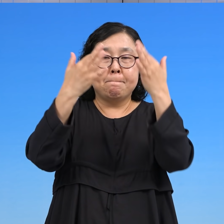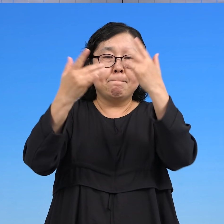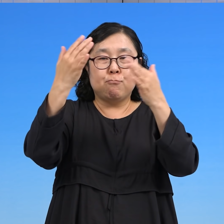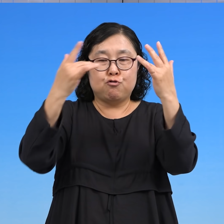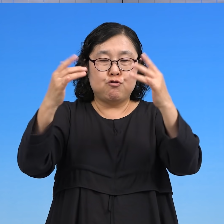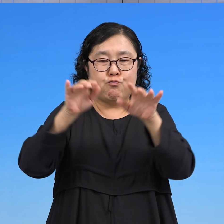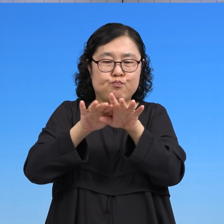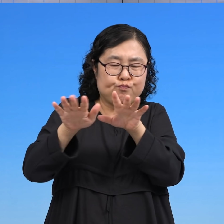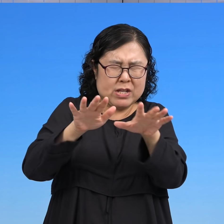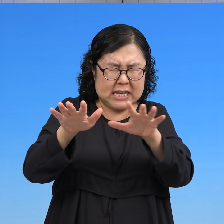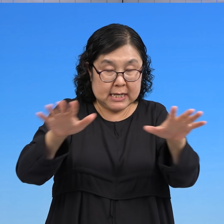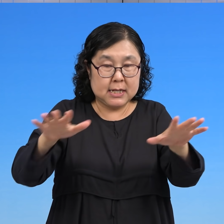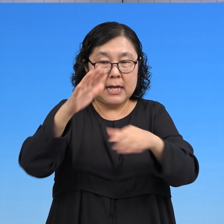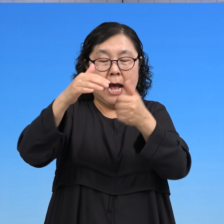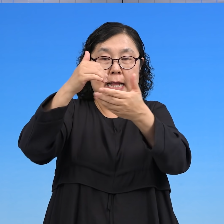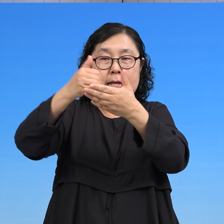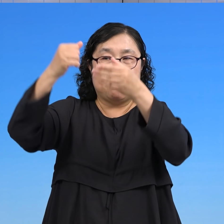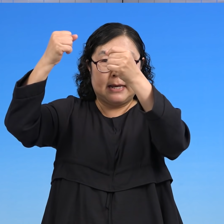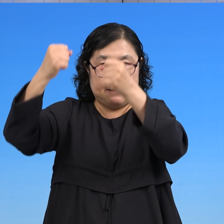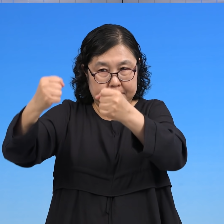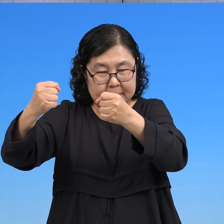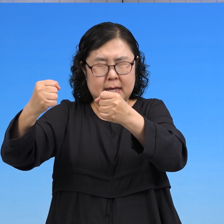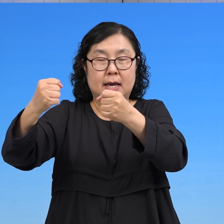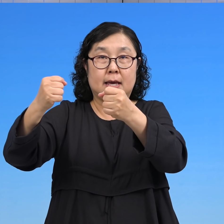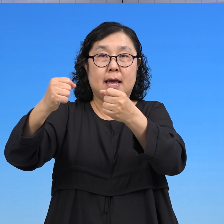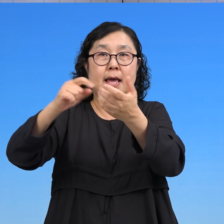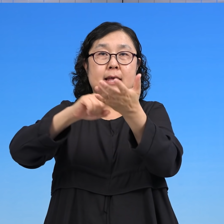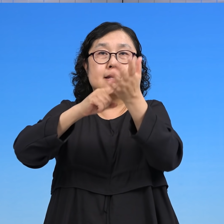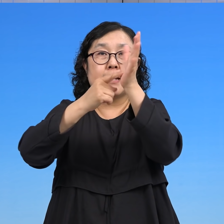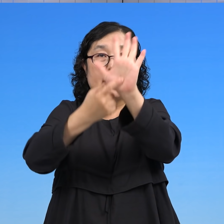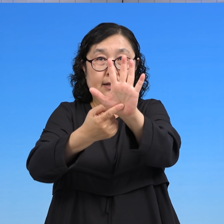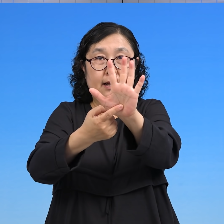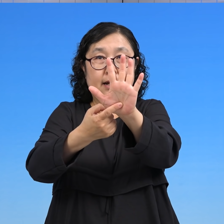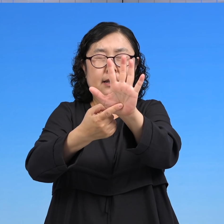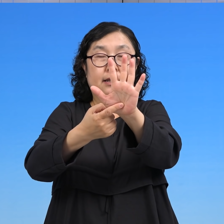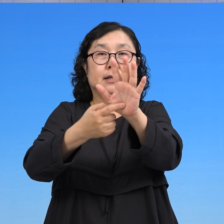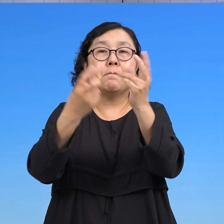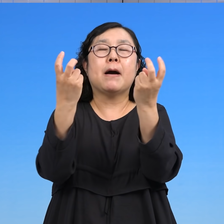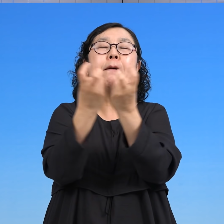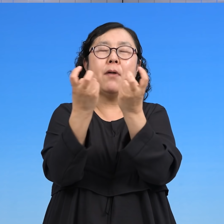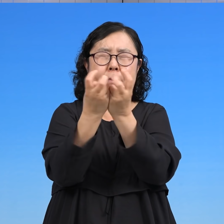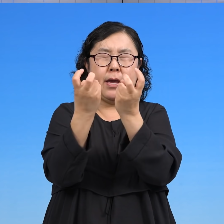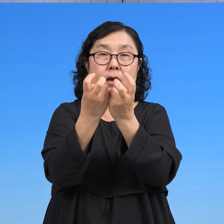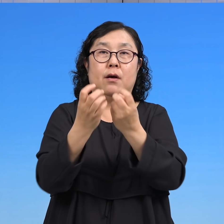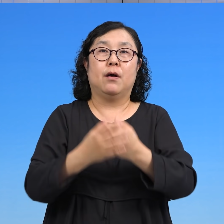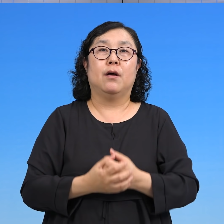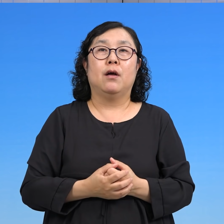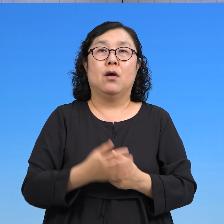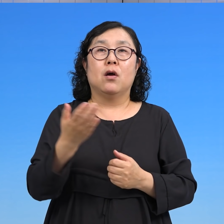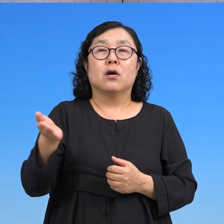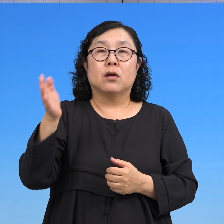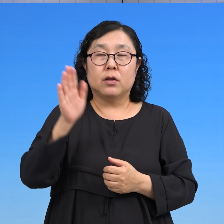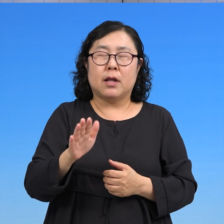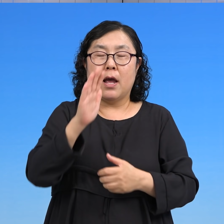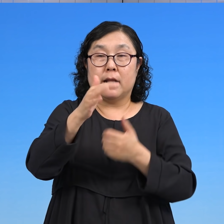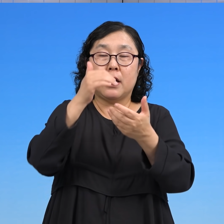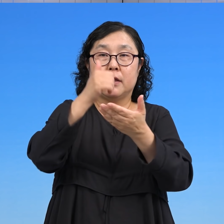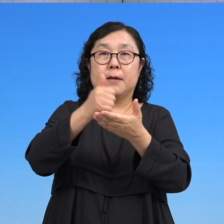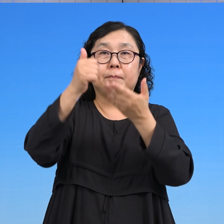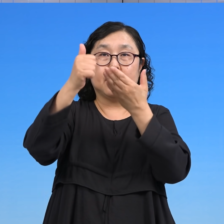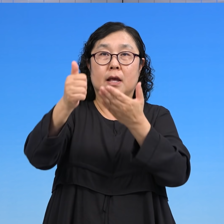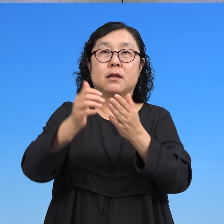하나님 임재의 상징이에요. 하나님의 현현을 나타날 때 하나님이 주로 사용하시던 도구예요.